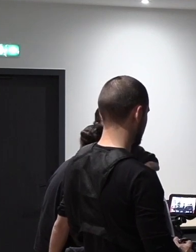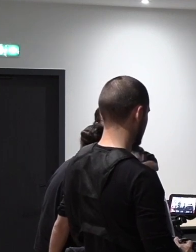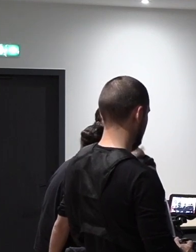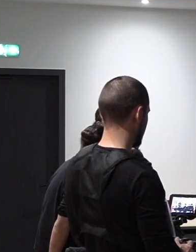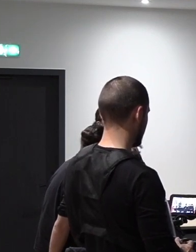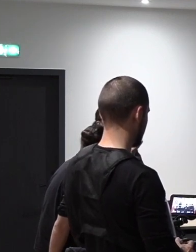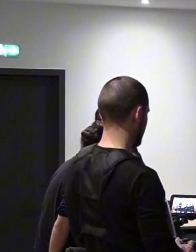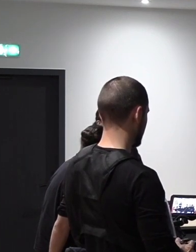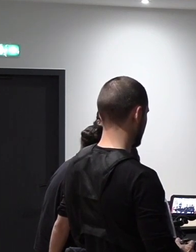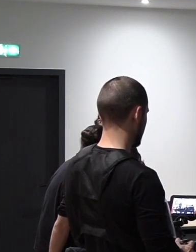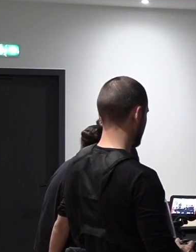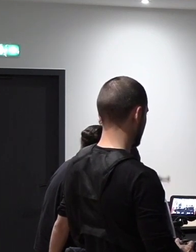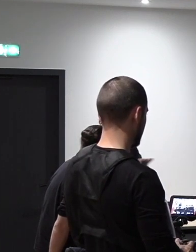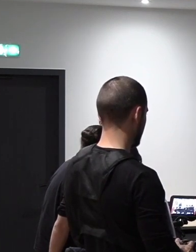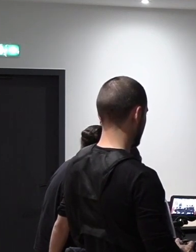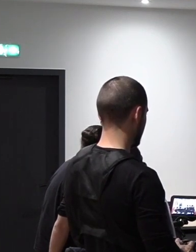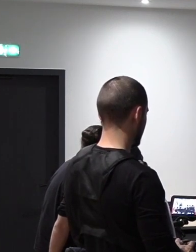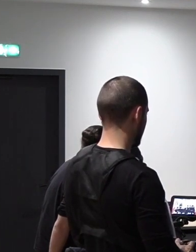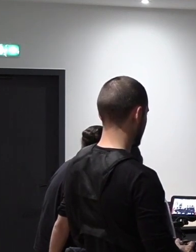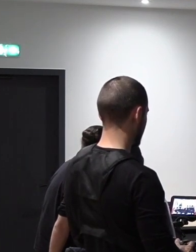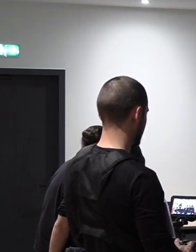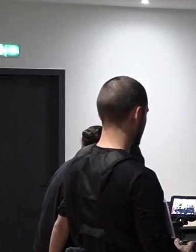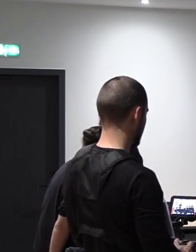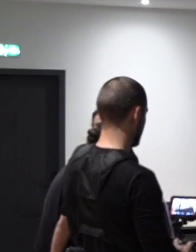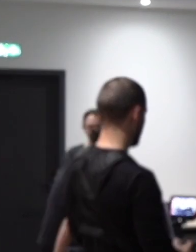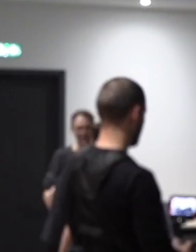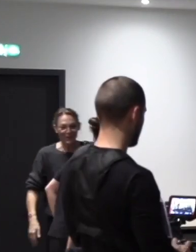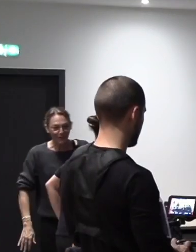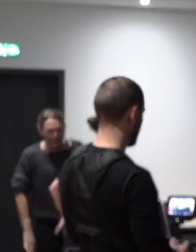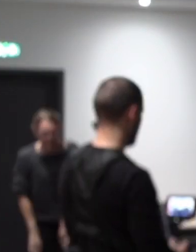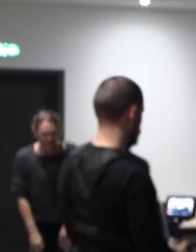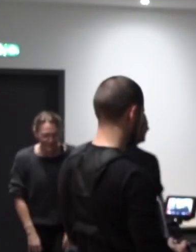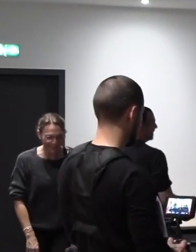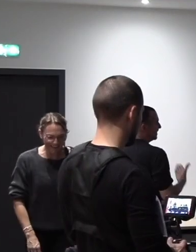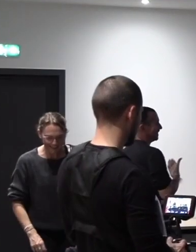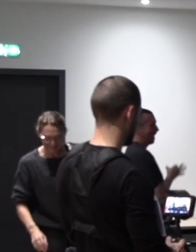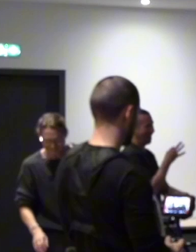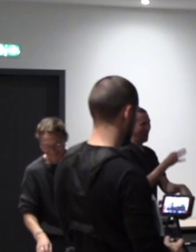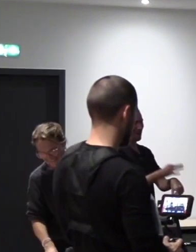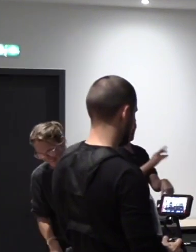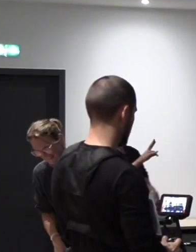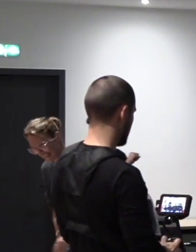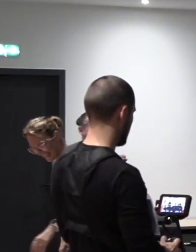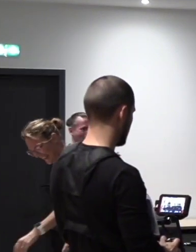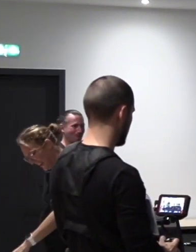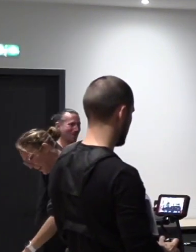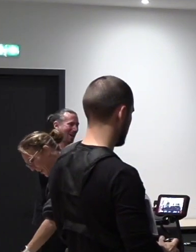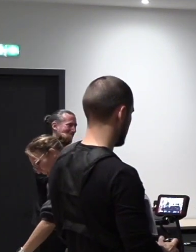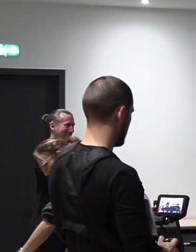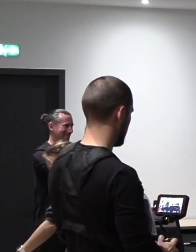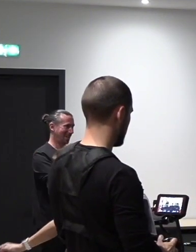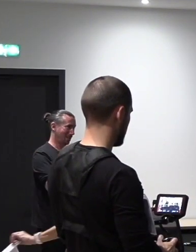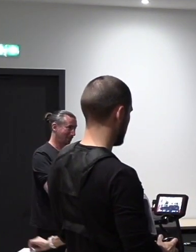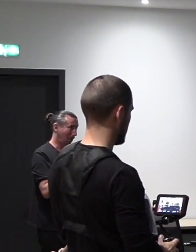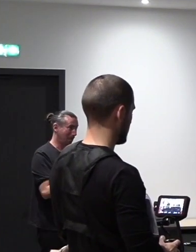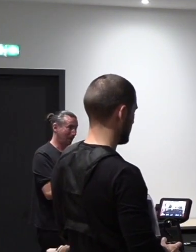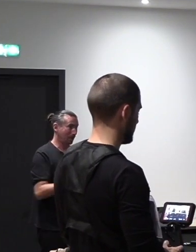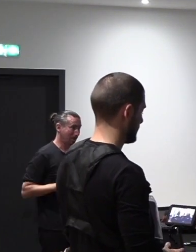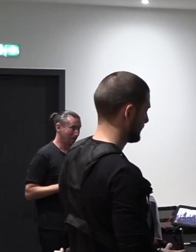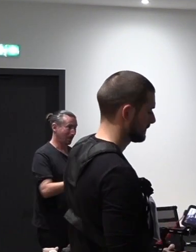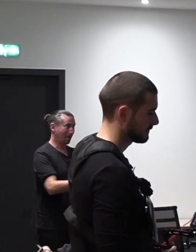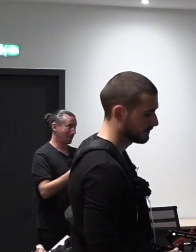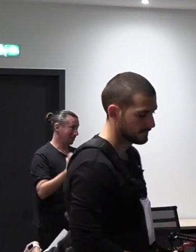suis foutu. Mais il n'y a pas que la Rolex à 40 ans qui est une aberration. Le cancer n'est pas rédhibitoire, la vieillesse n'est